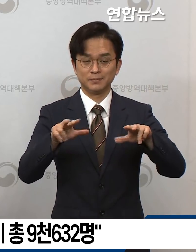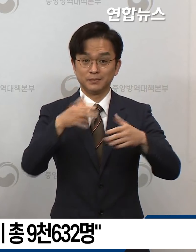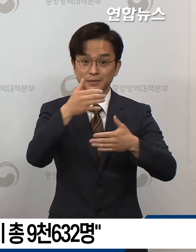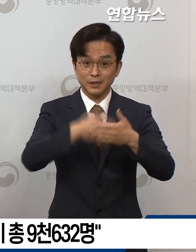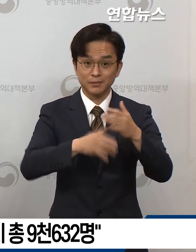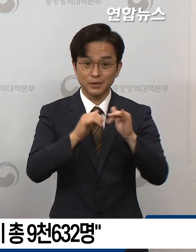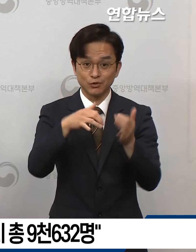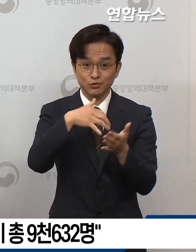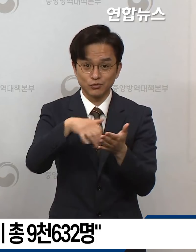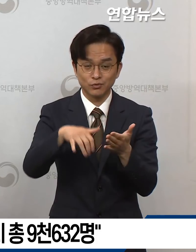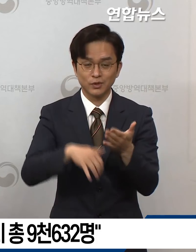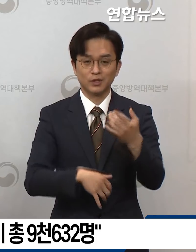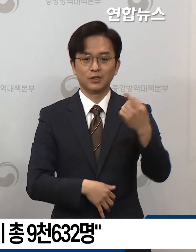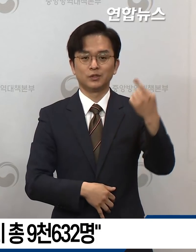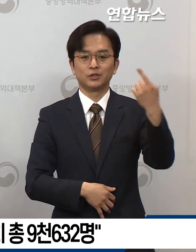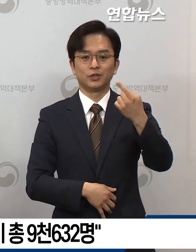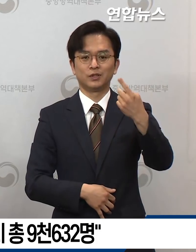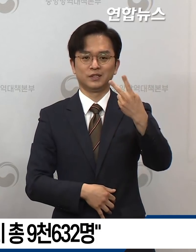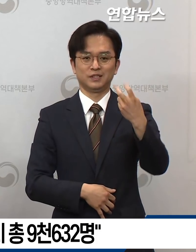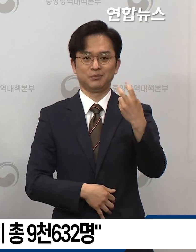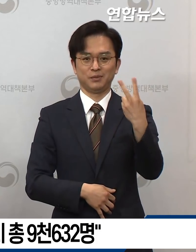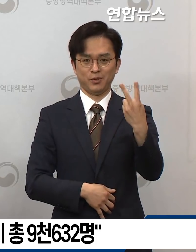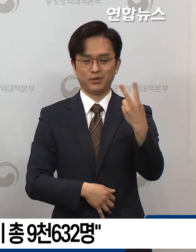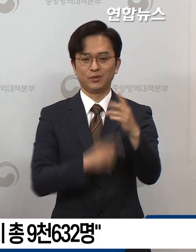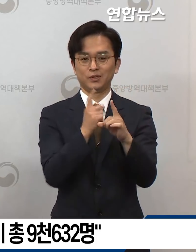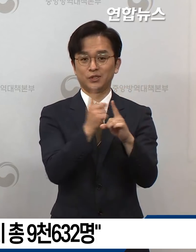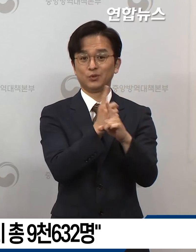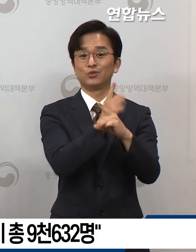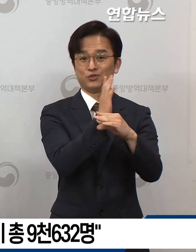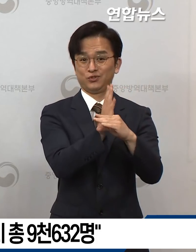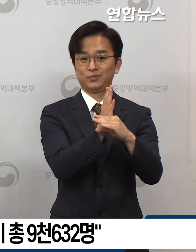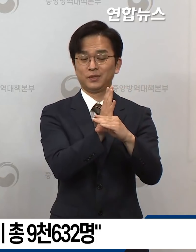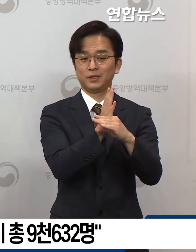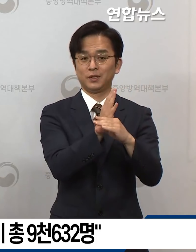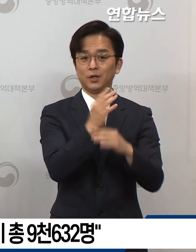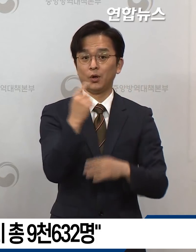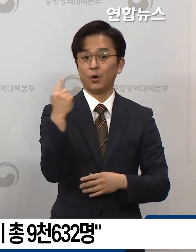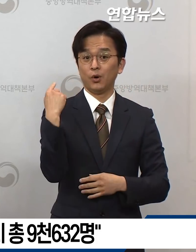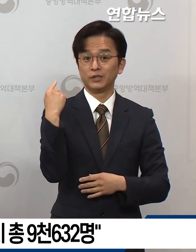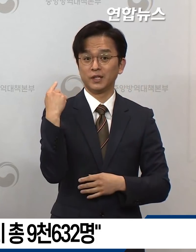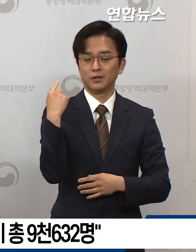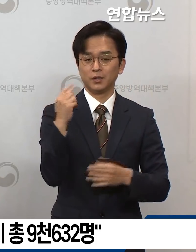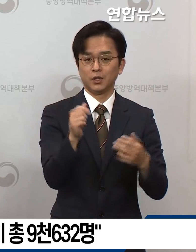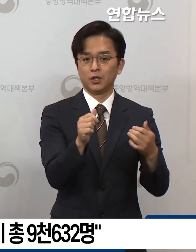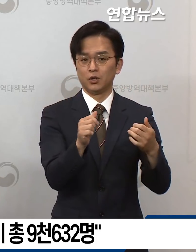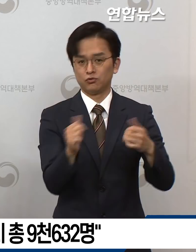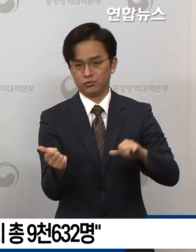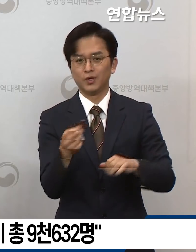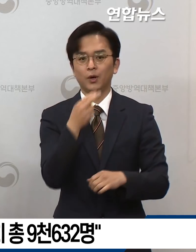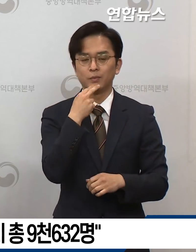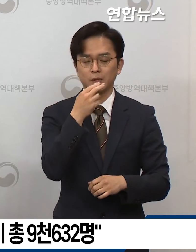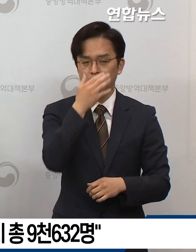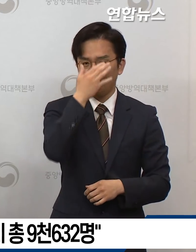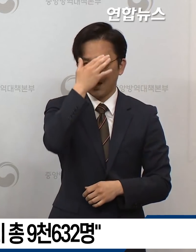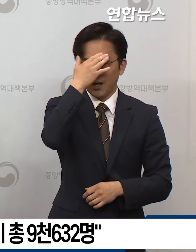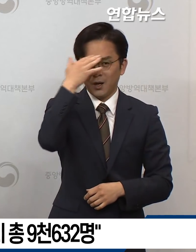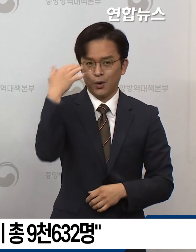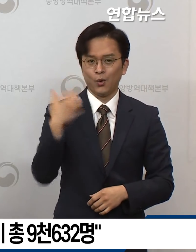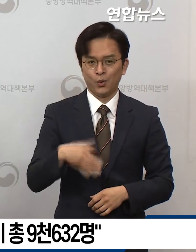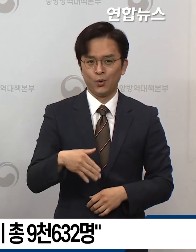1,021명이 격리 치료 중에 있습니다. 다행스럽게 어제에는 한 분도 사망자가 발생하진